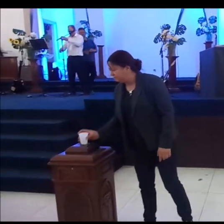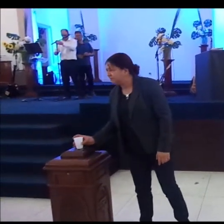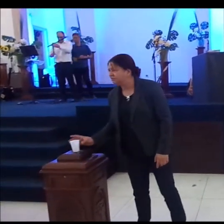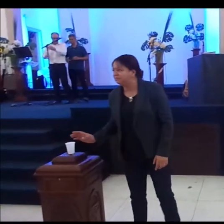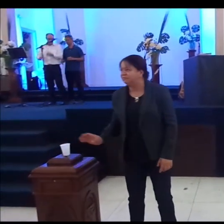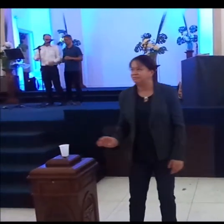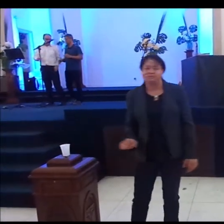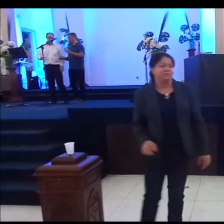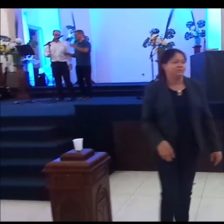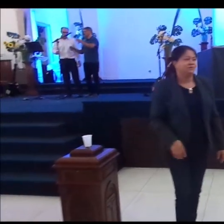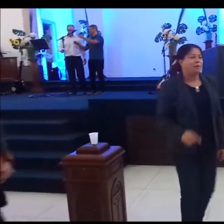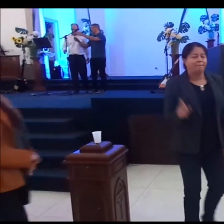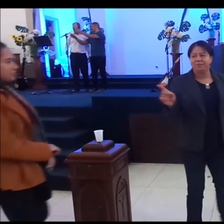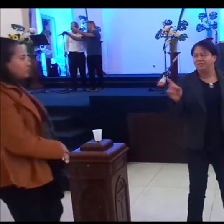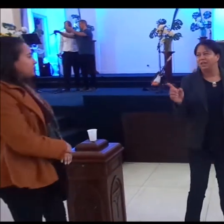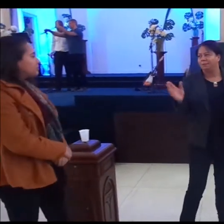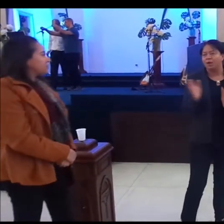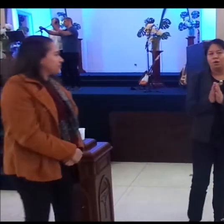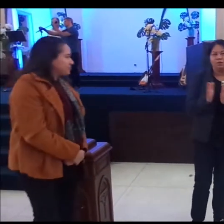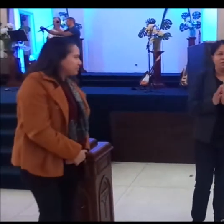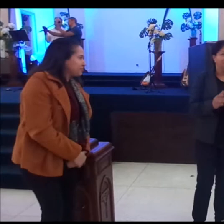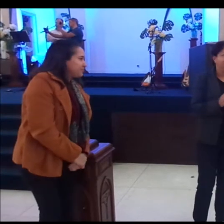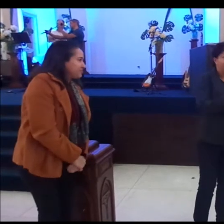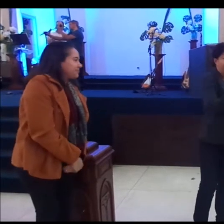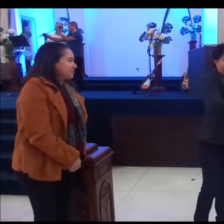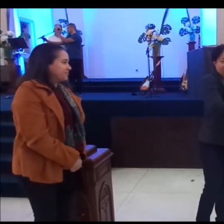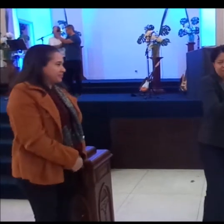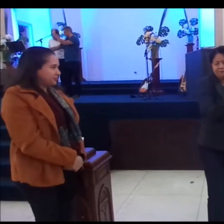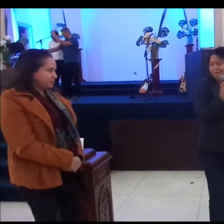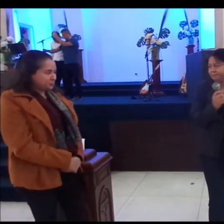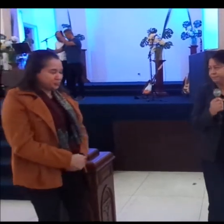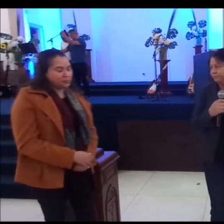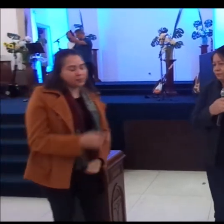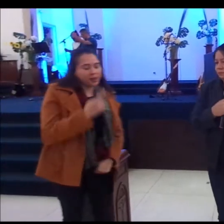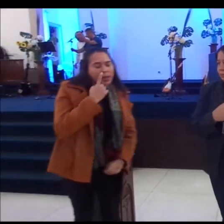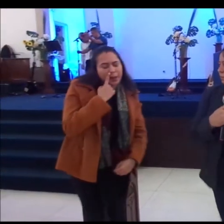Vou pedir a nossa irmã para nos conduzir nessa oração.